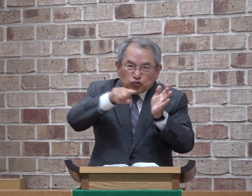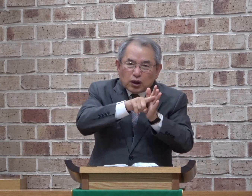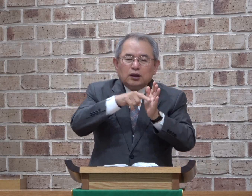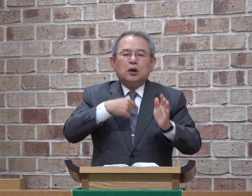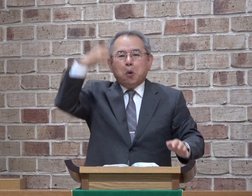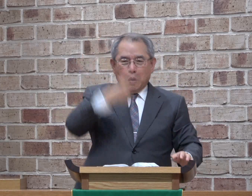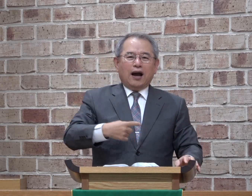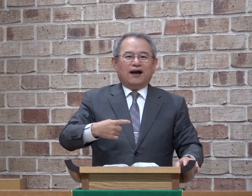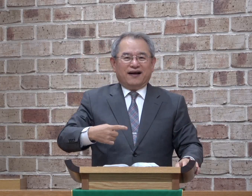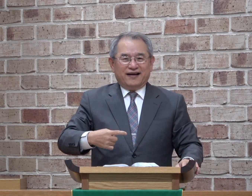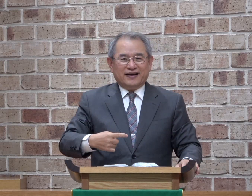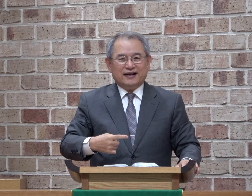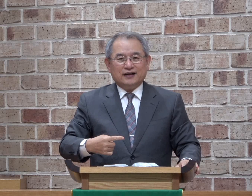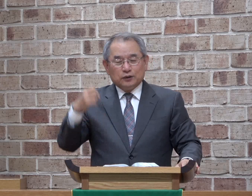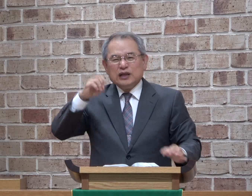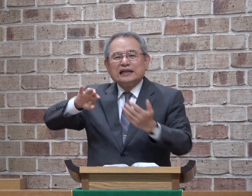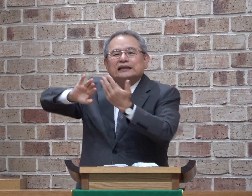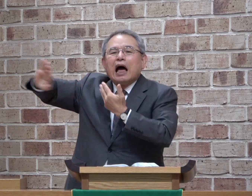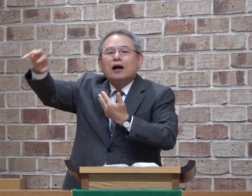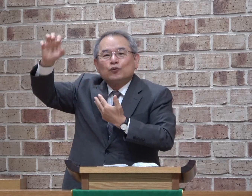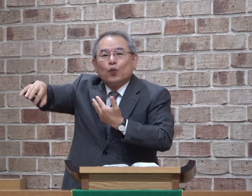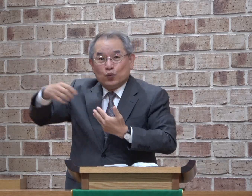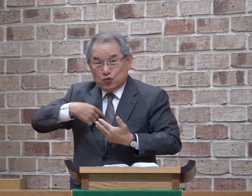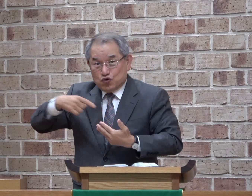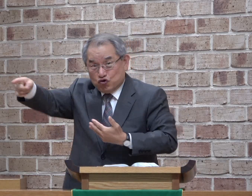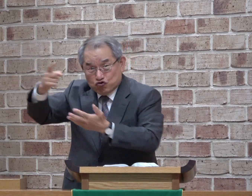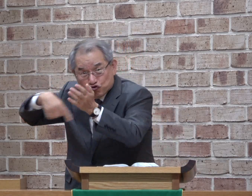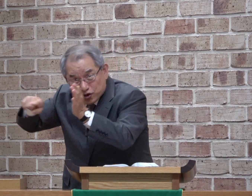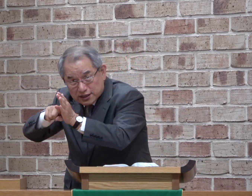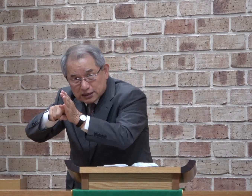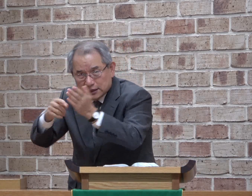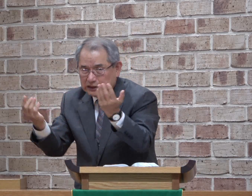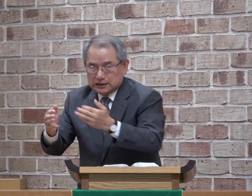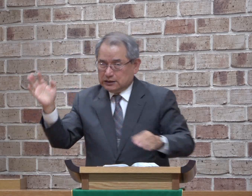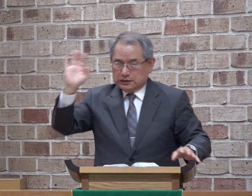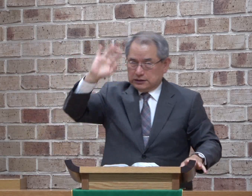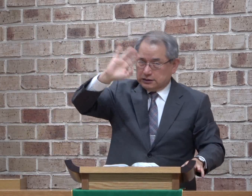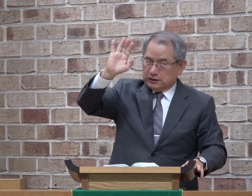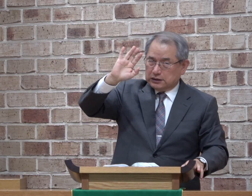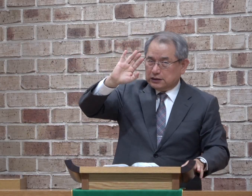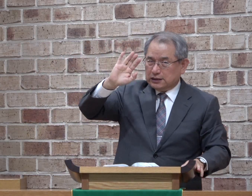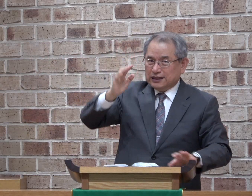나는 잃어버린 양들을 온 거야. 유대 사람들을 위해서 온 거다. 다른 이방인을 위해서 온 것이 아니다.